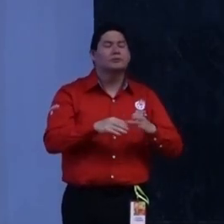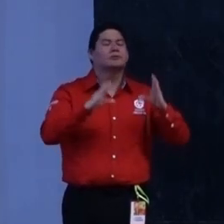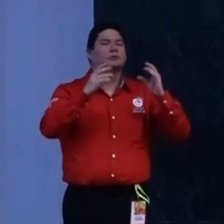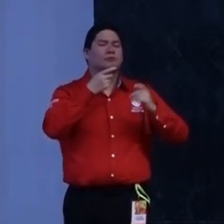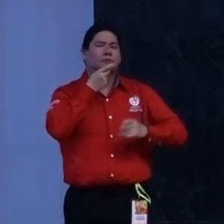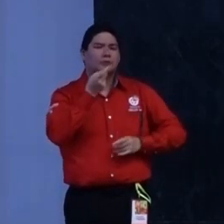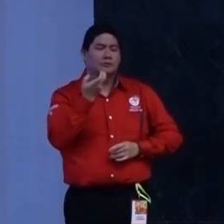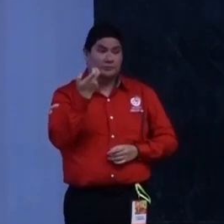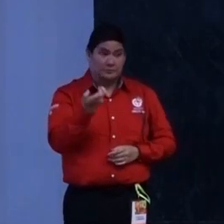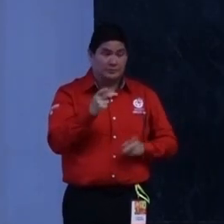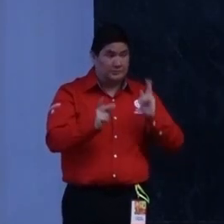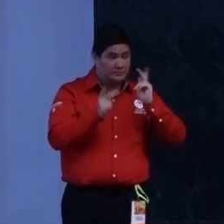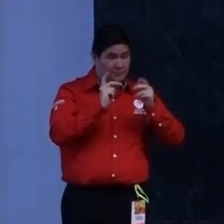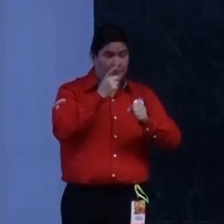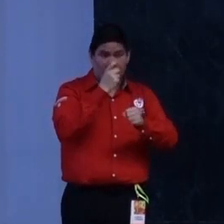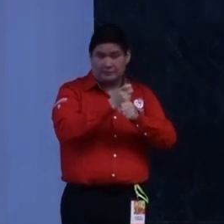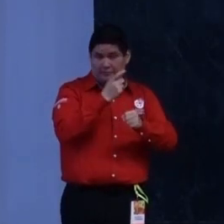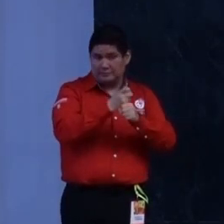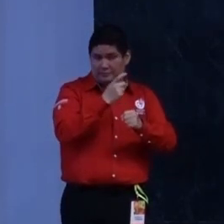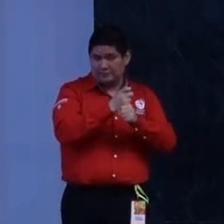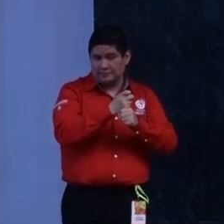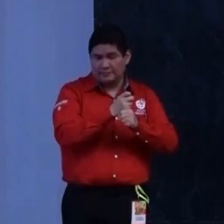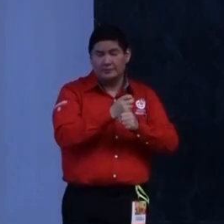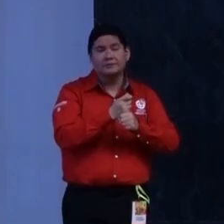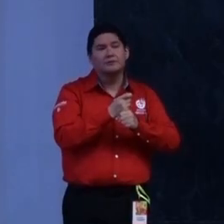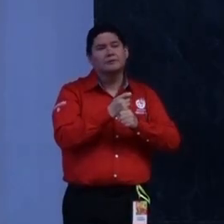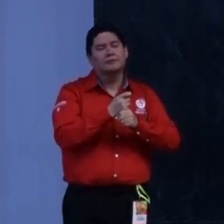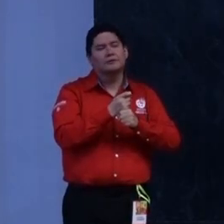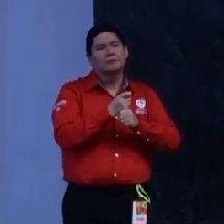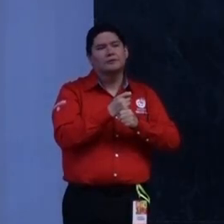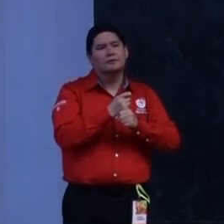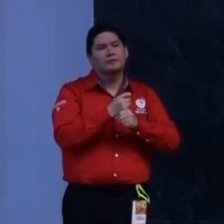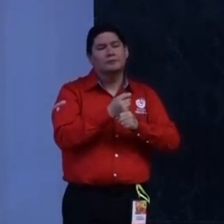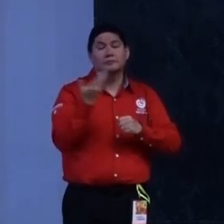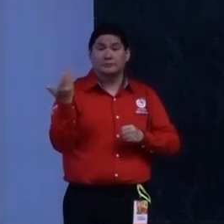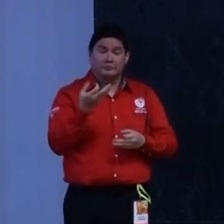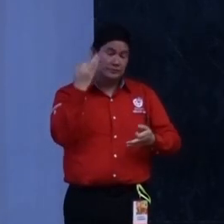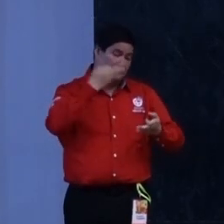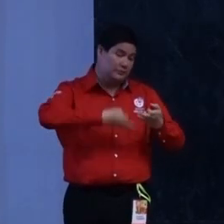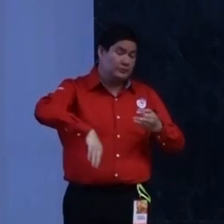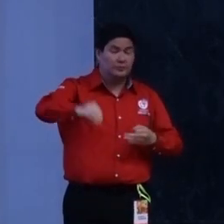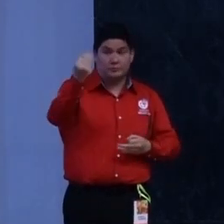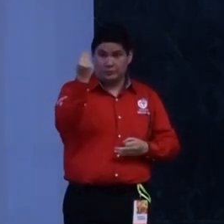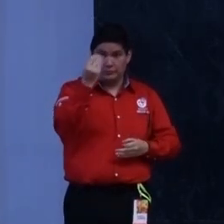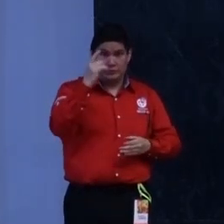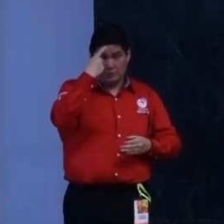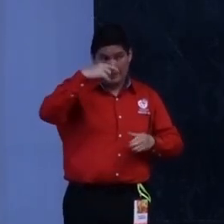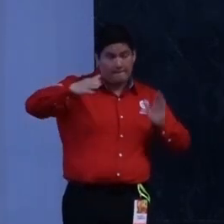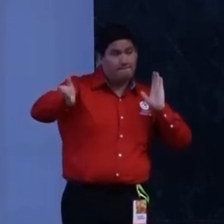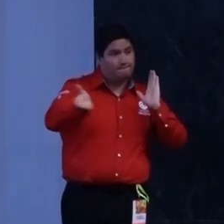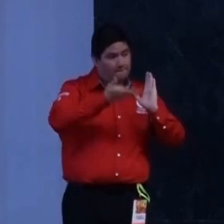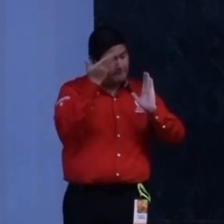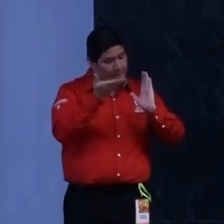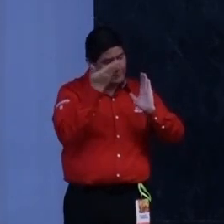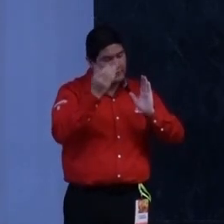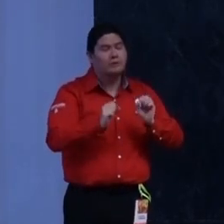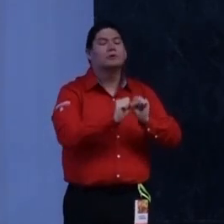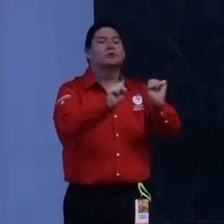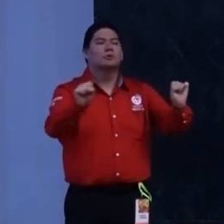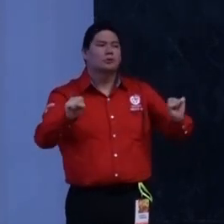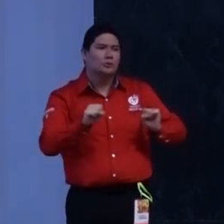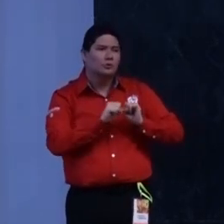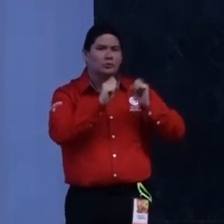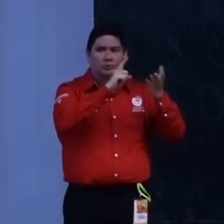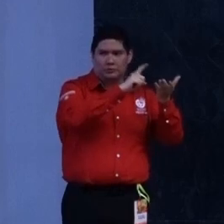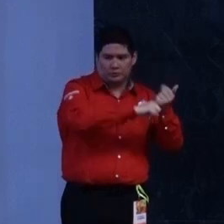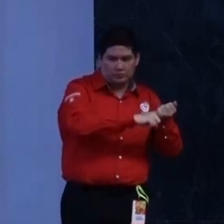mesa. En primer lugar, que nos hace falta mucho para construir una sociedad incluyente